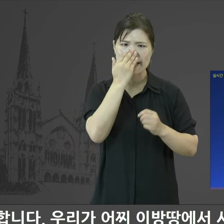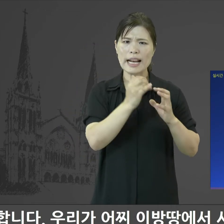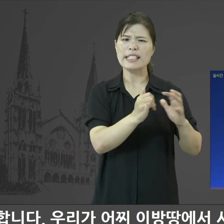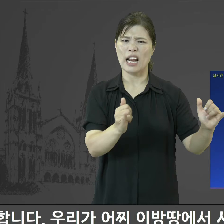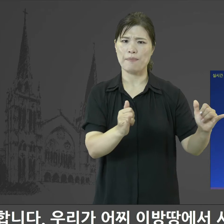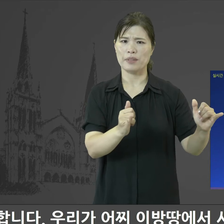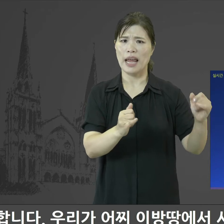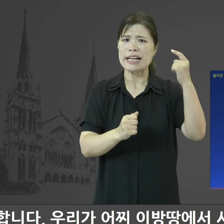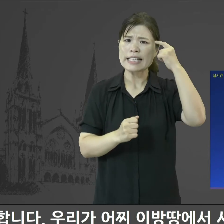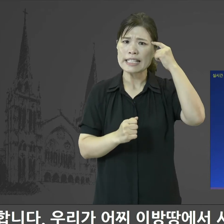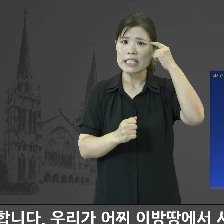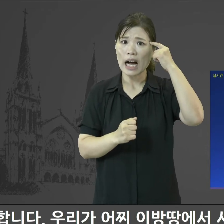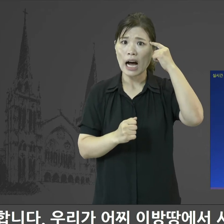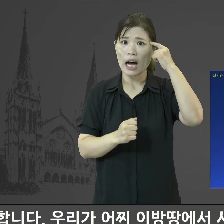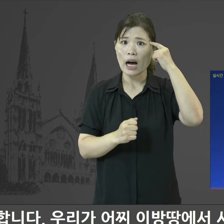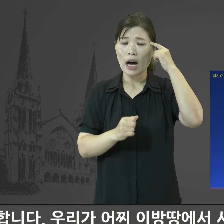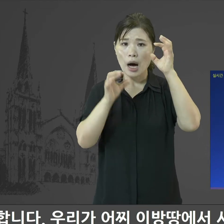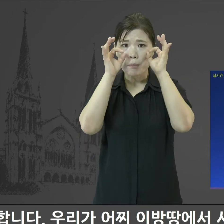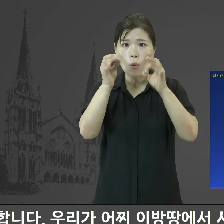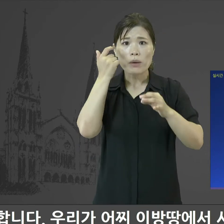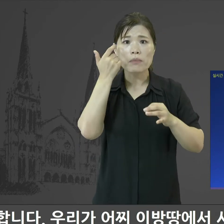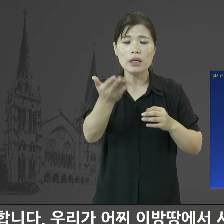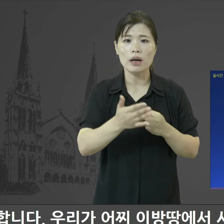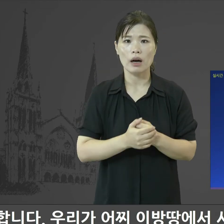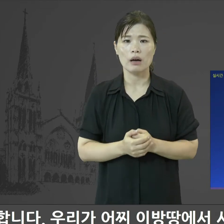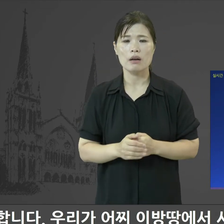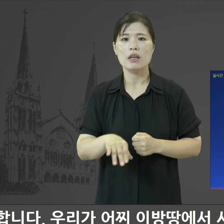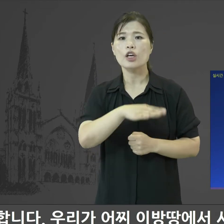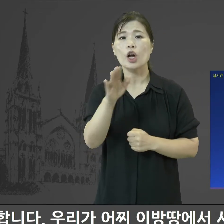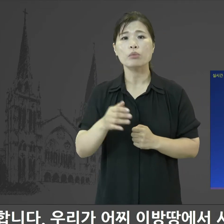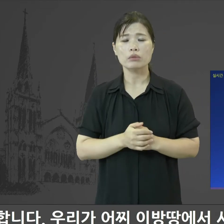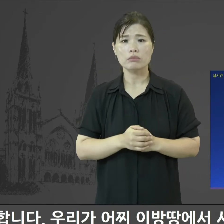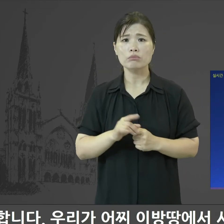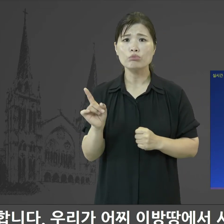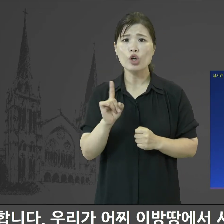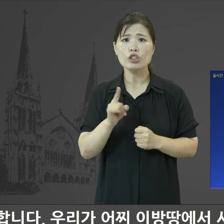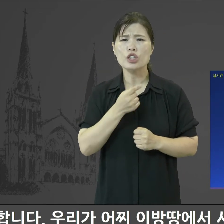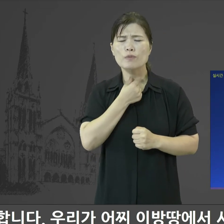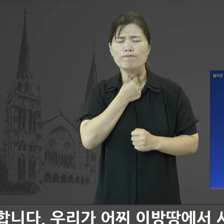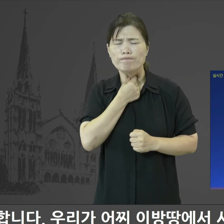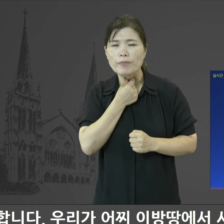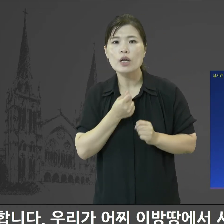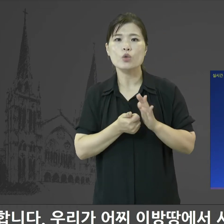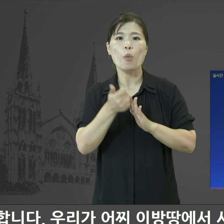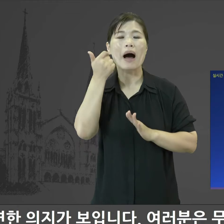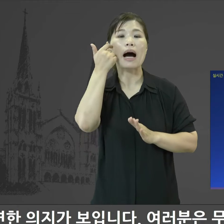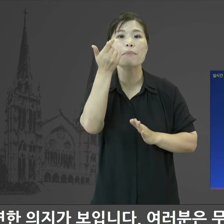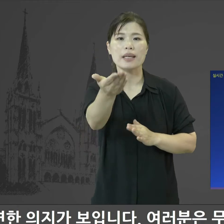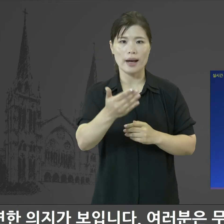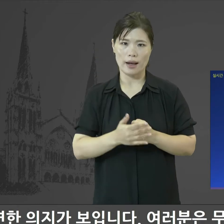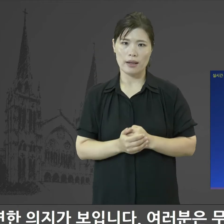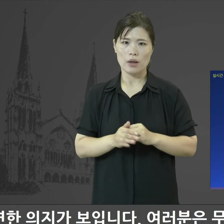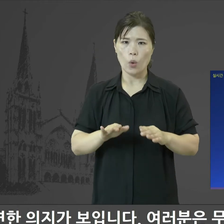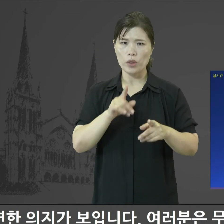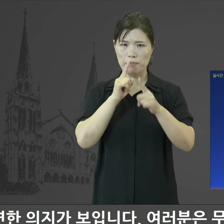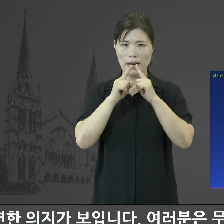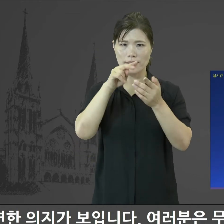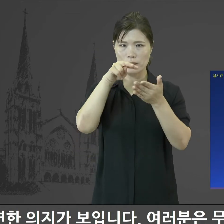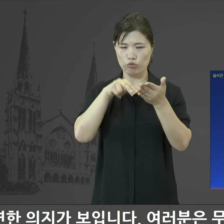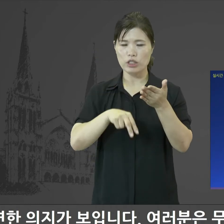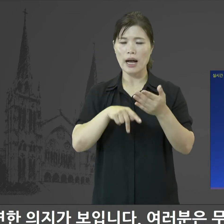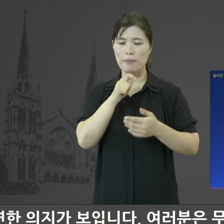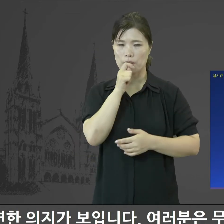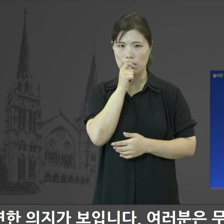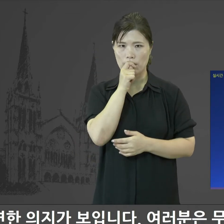계십니까? 여러분의 마음에 무엇을 강력하게 소망하고 계십니까? 저는 오늘 말씀을 묵상하면서 마치